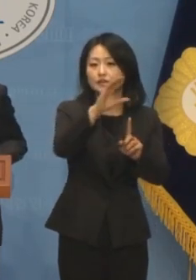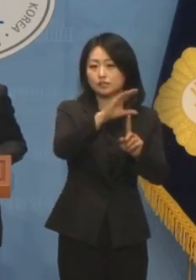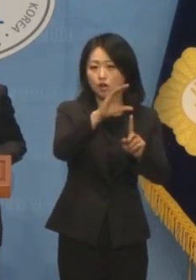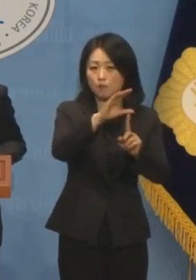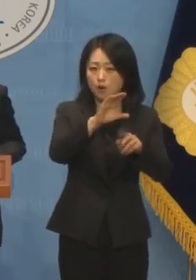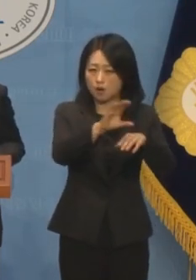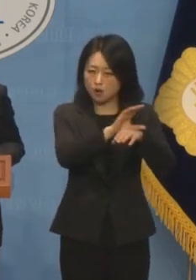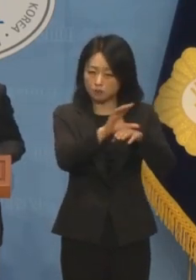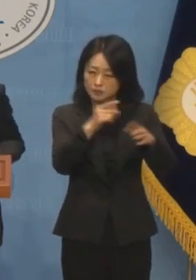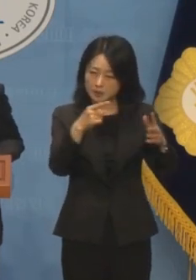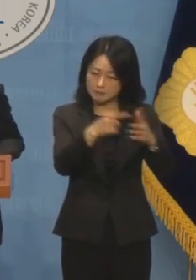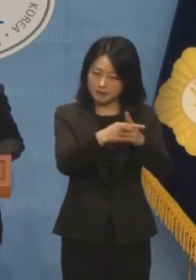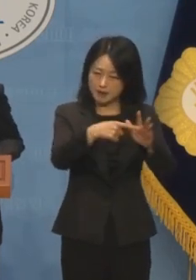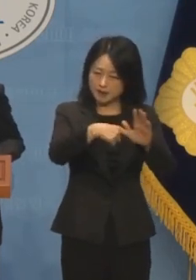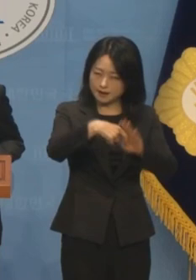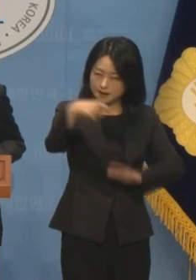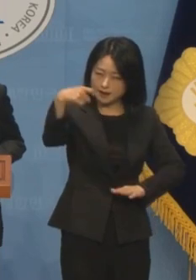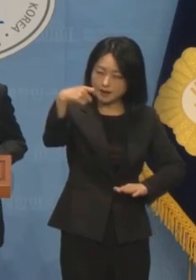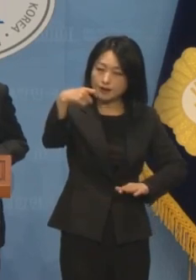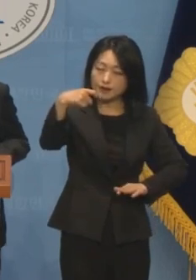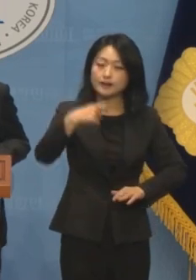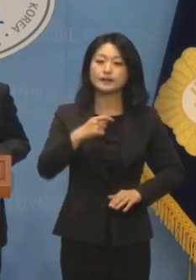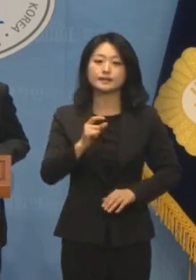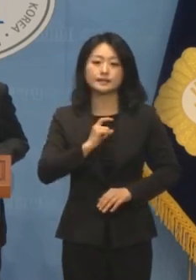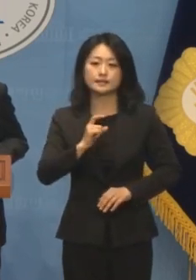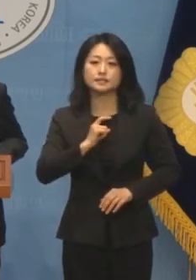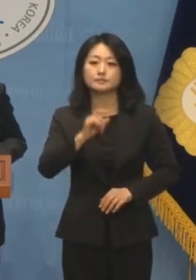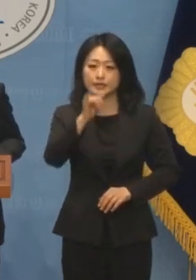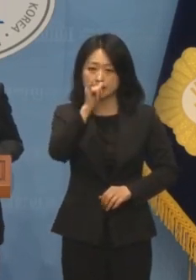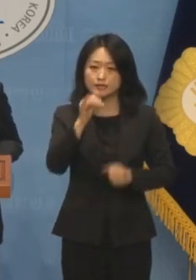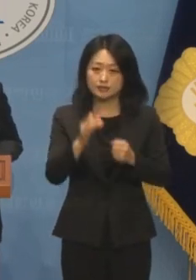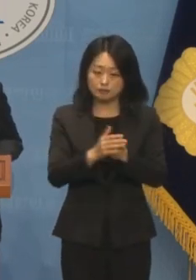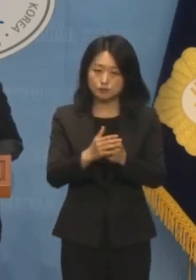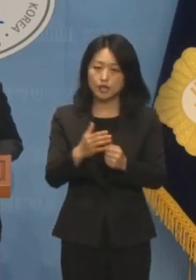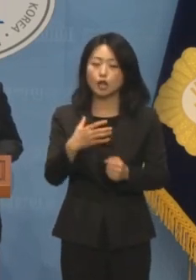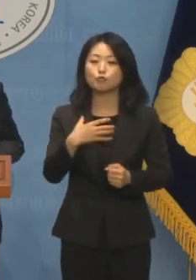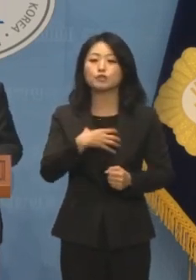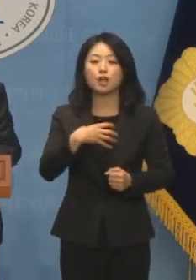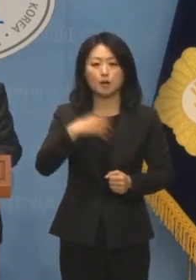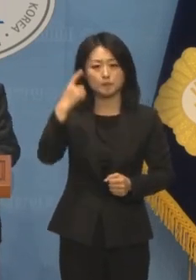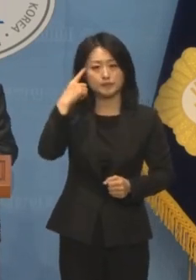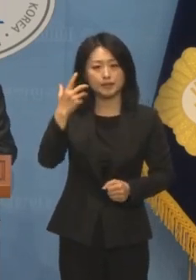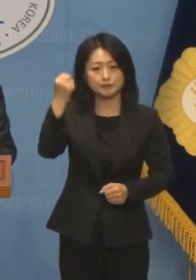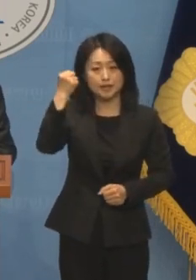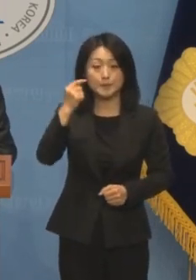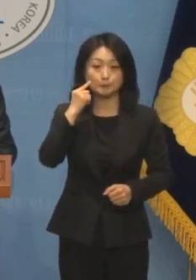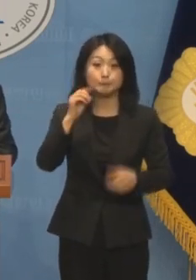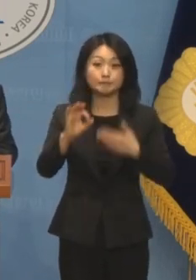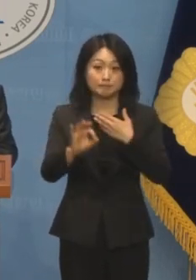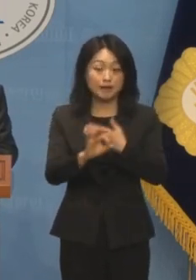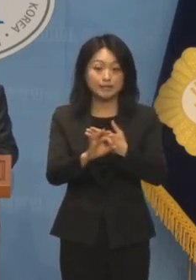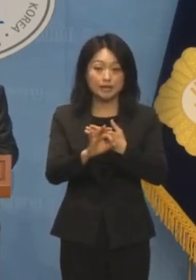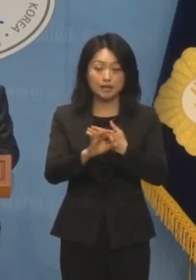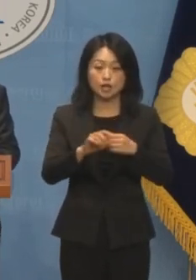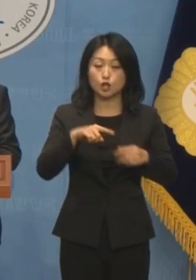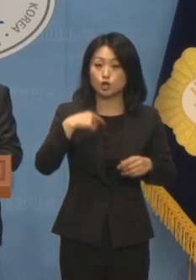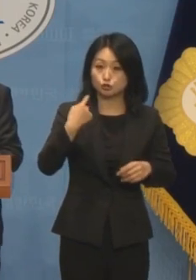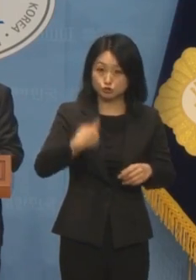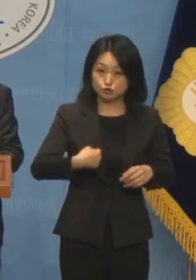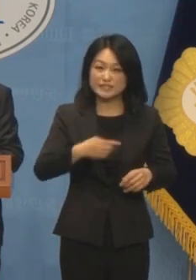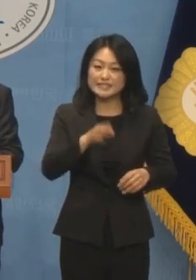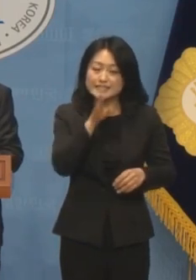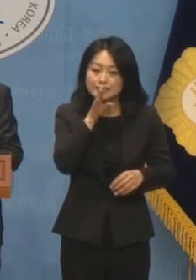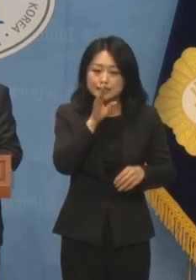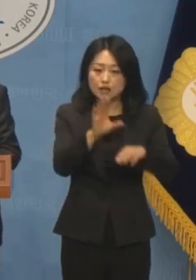사건의 주체라는 인식이 깔려 있기 때문입니다. 만에 하나 해킹의 주체가